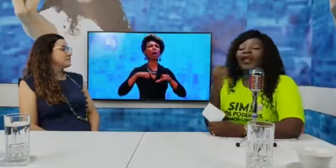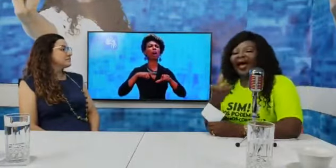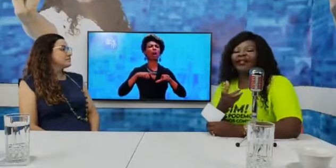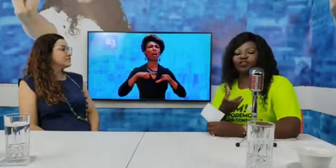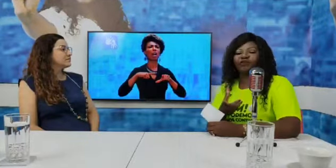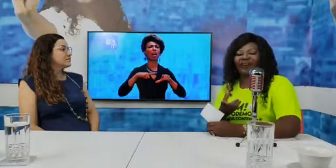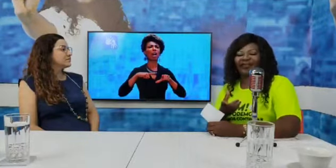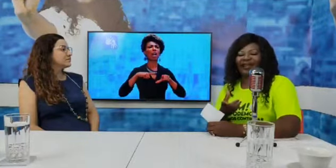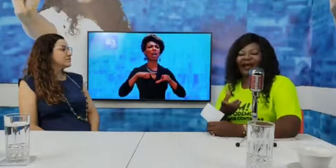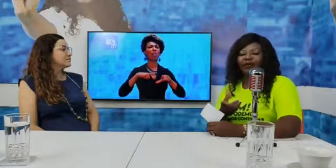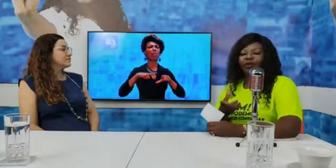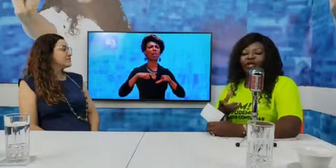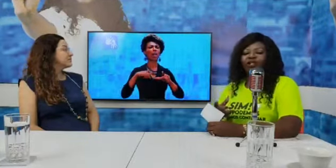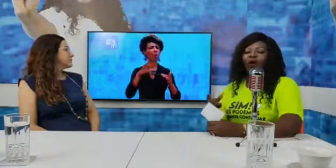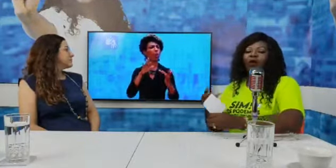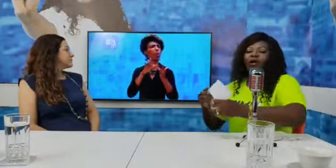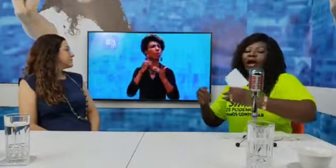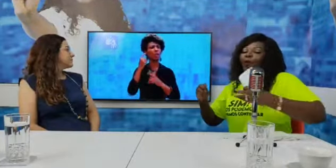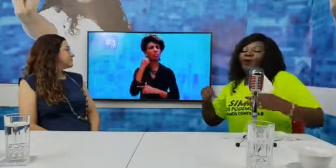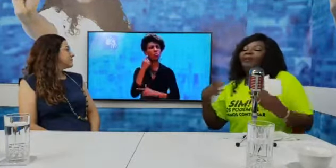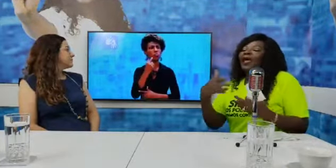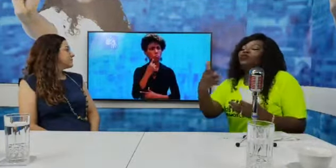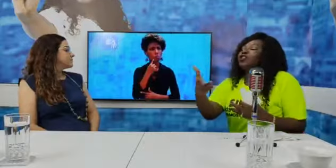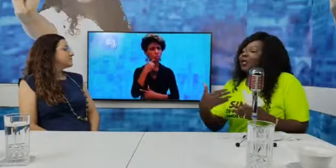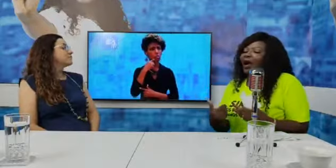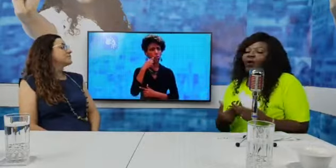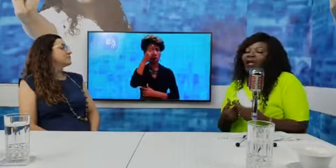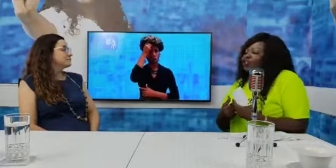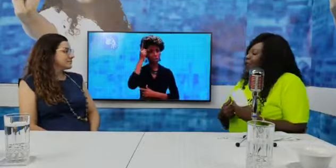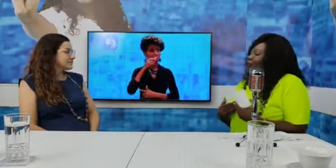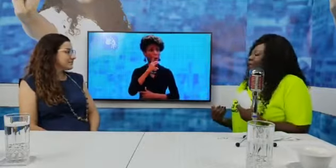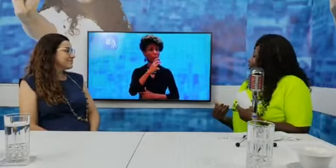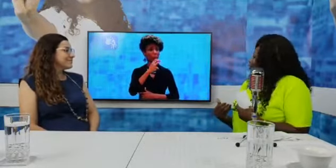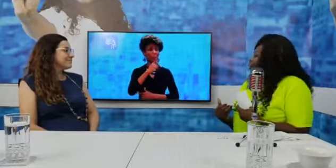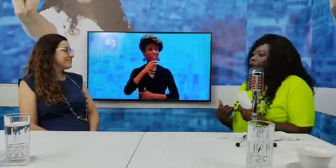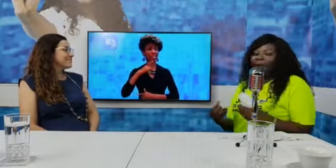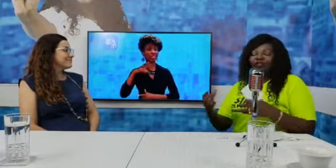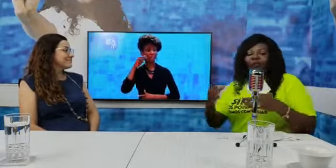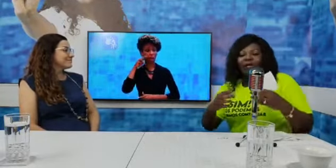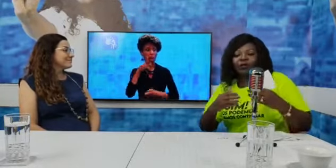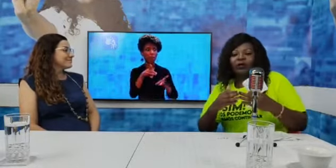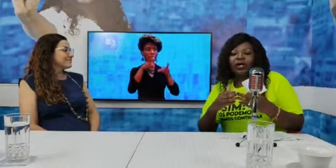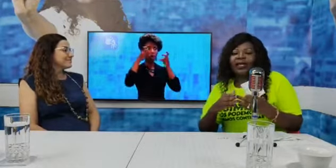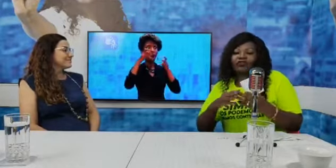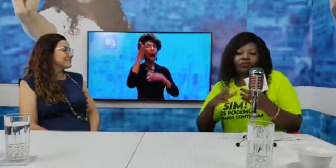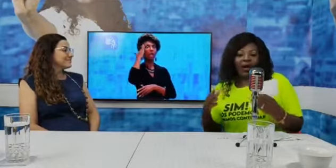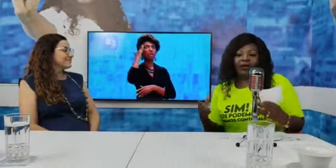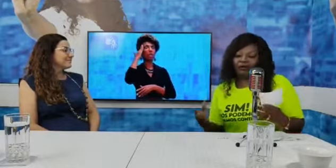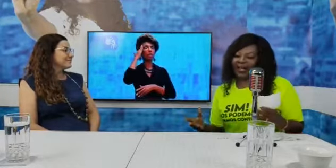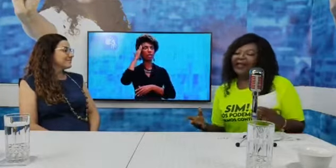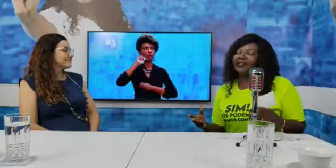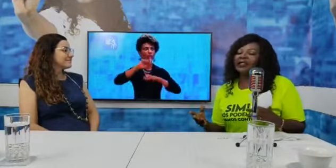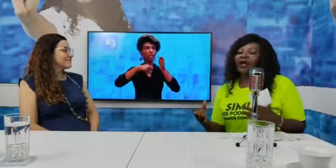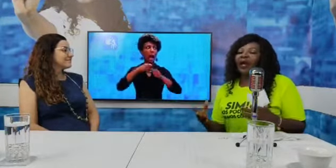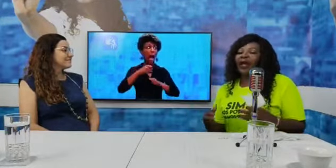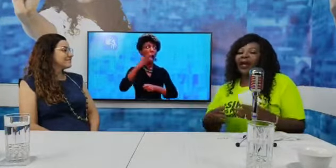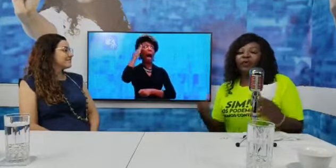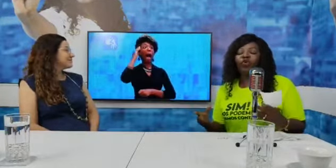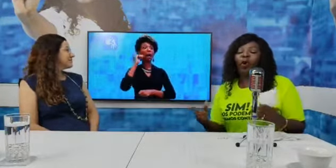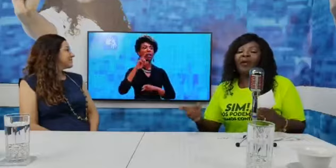um olhar diferenciado. Então, o primeiro sinal ele já entende. Mas quando isso não